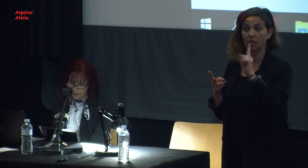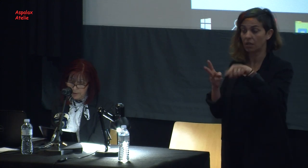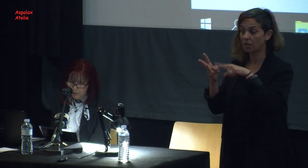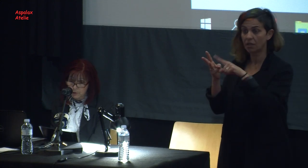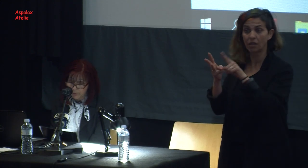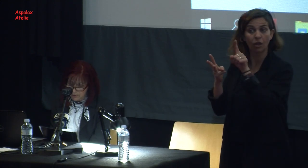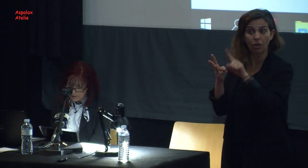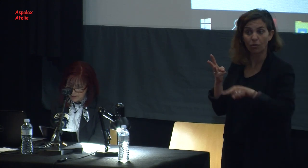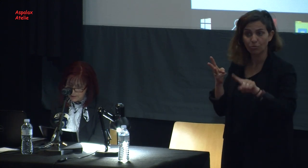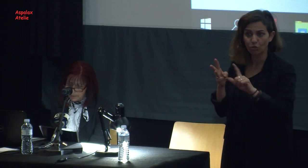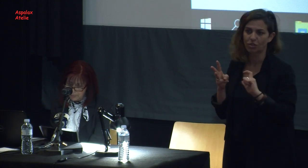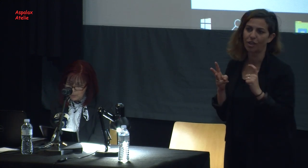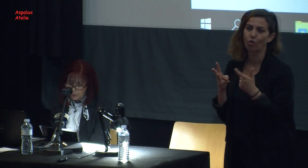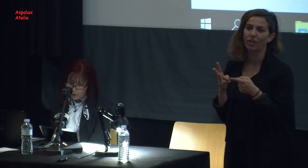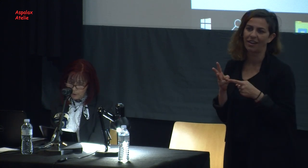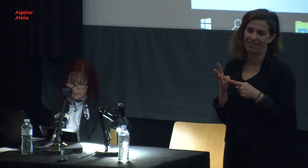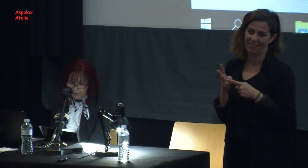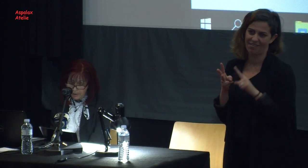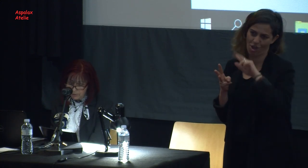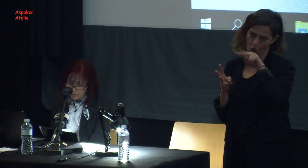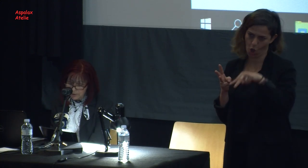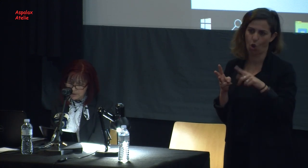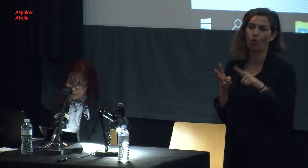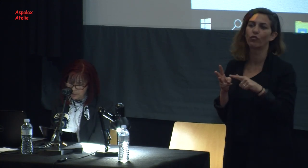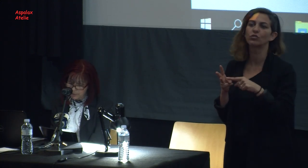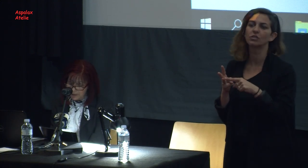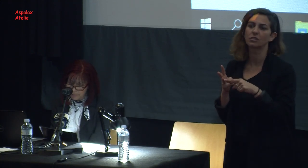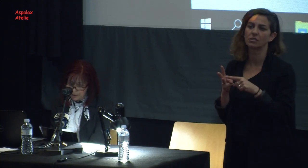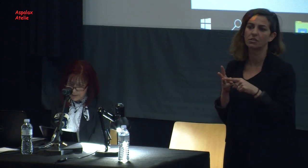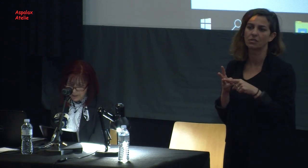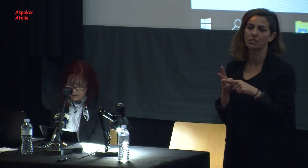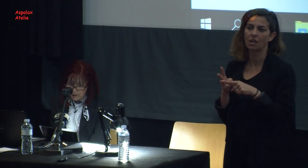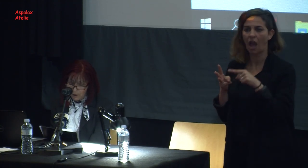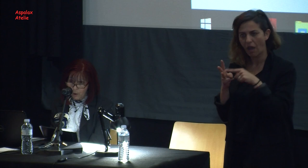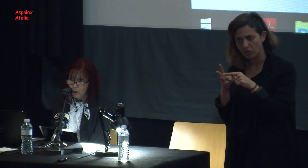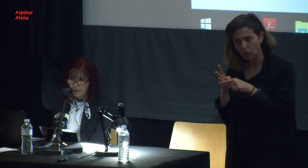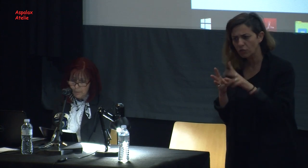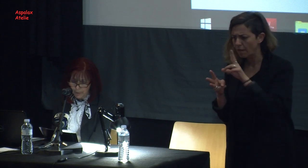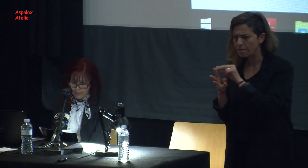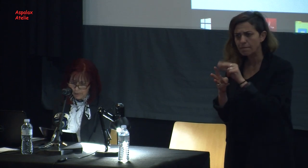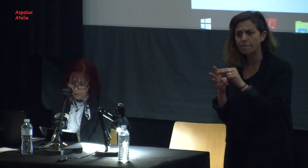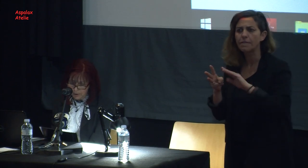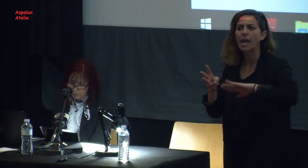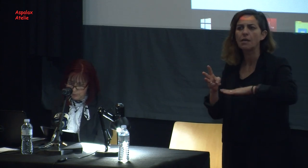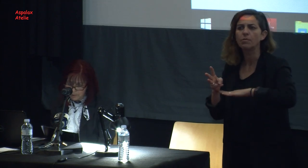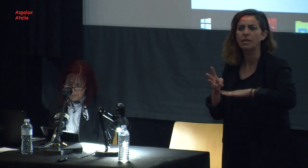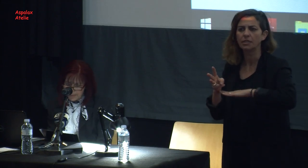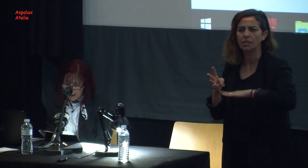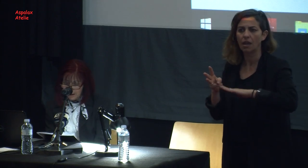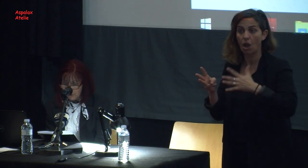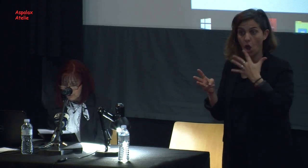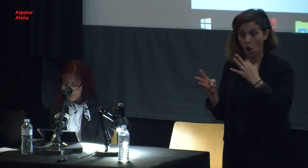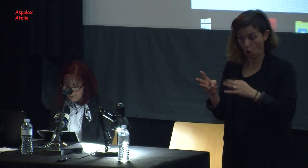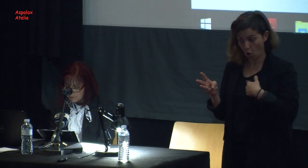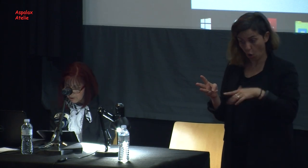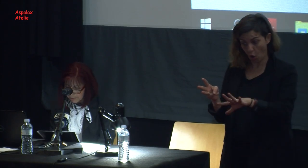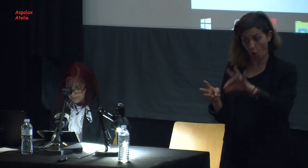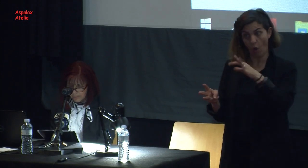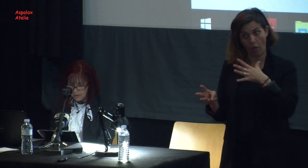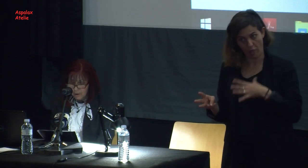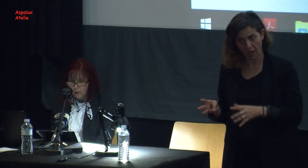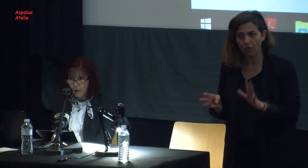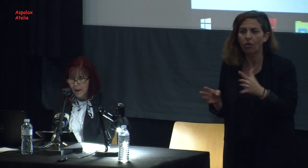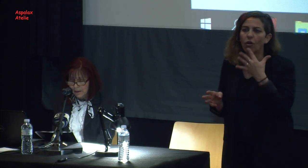ο οικογενειακός φροντιστής. Ο οικογενειακός φροντιστής προσφέρει υπηρεσίες, όχι από επιλογή του, αλλά λόγω